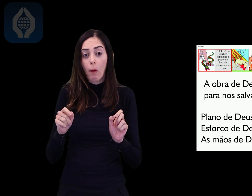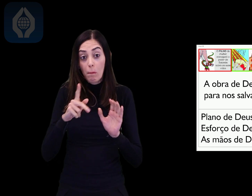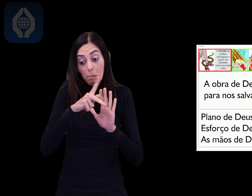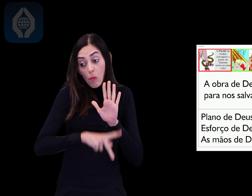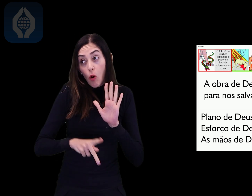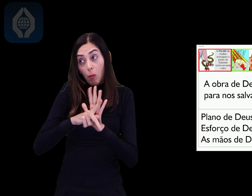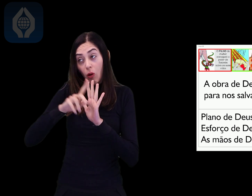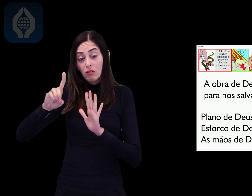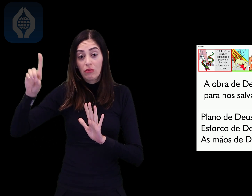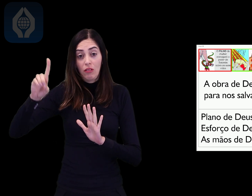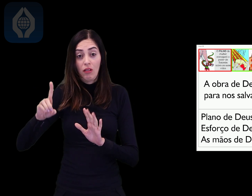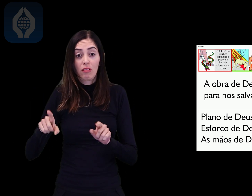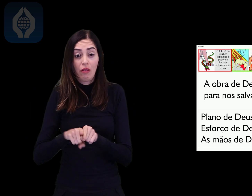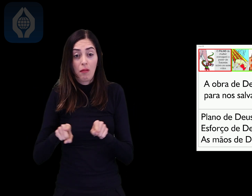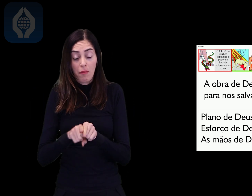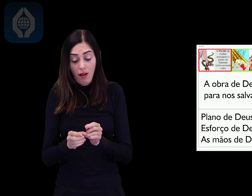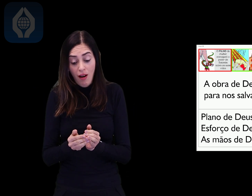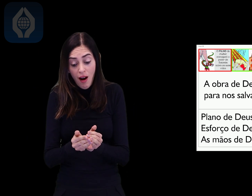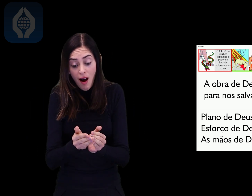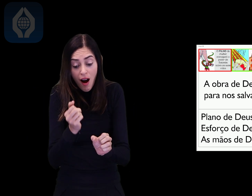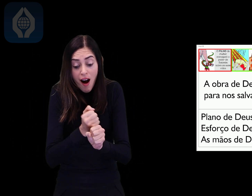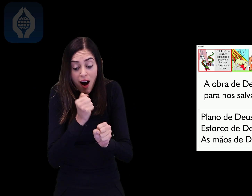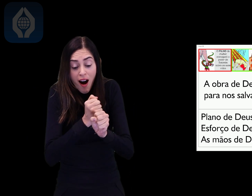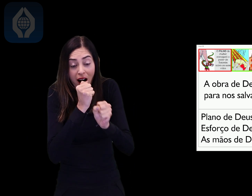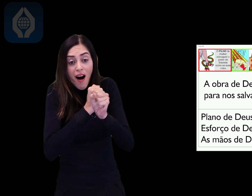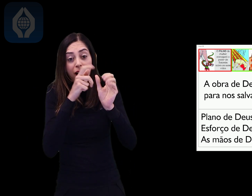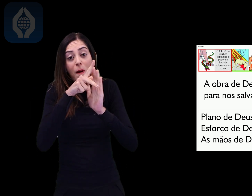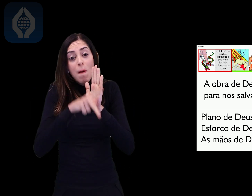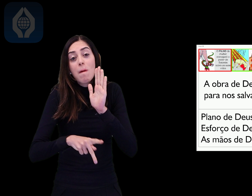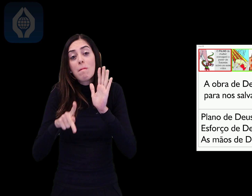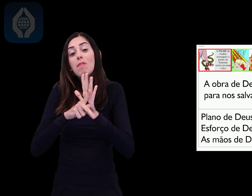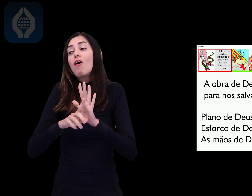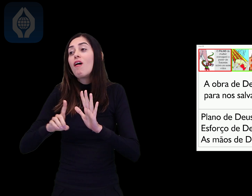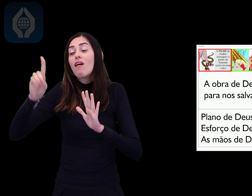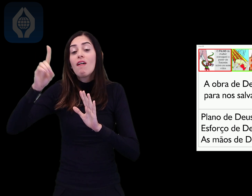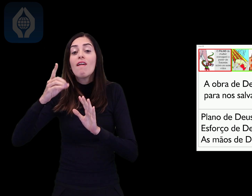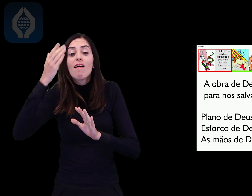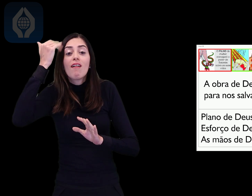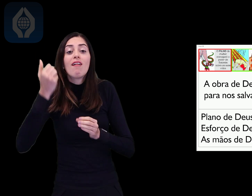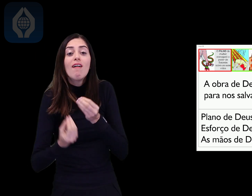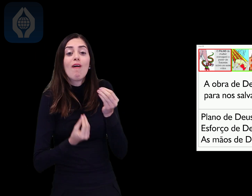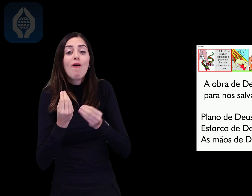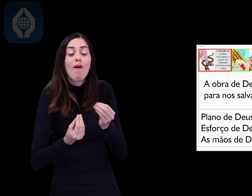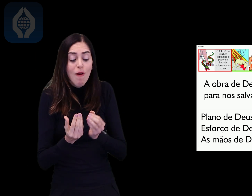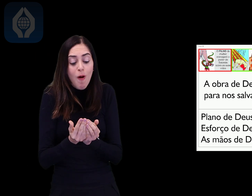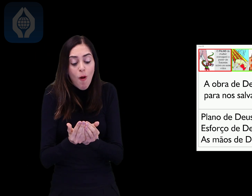Deus sabia exatamente como a arca devia ser construída e deu a Noé instruções precisas.